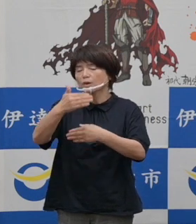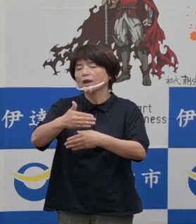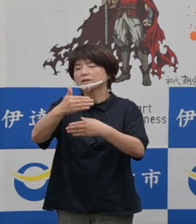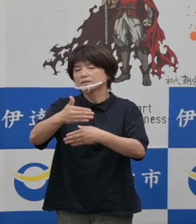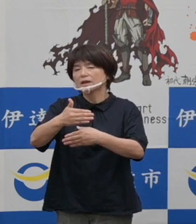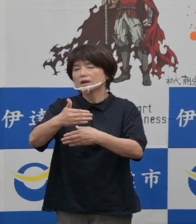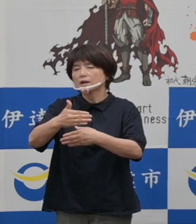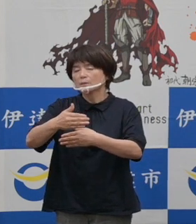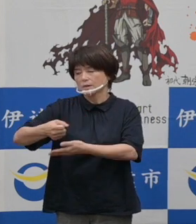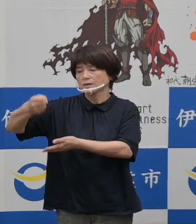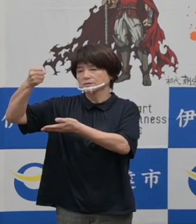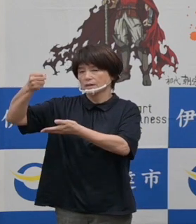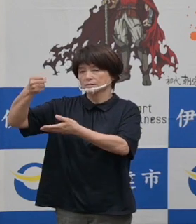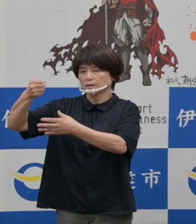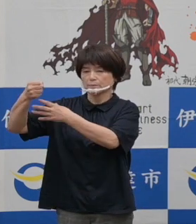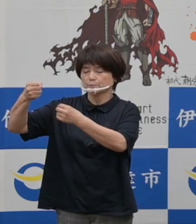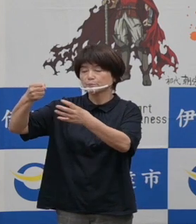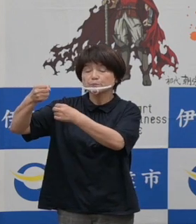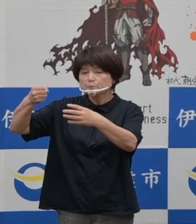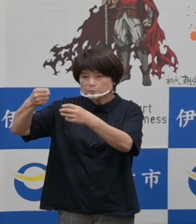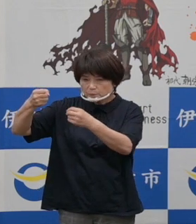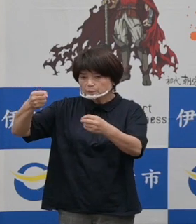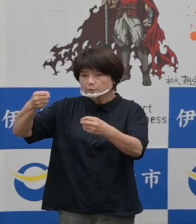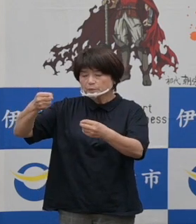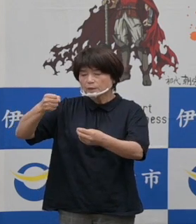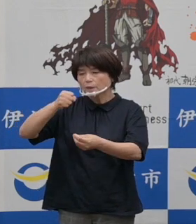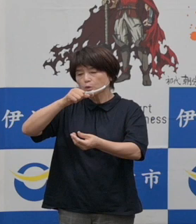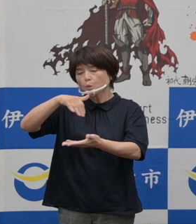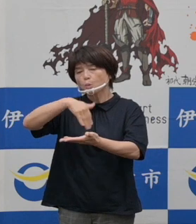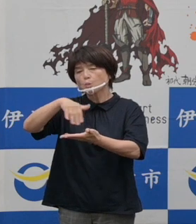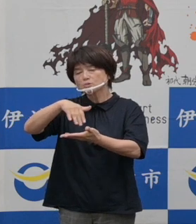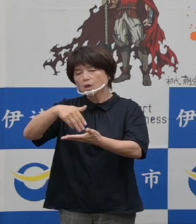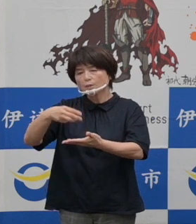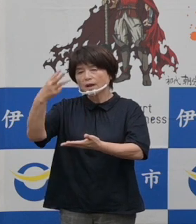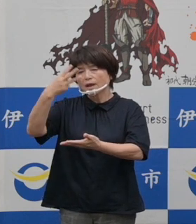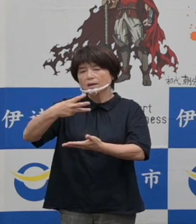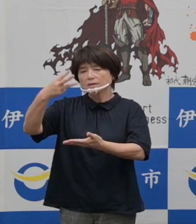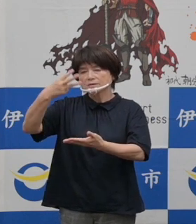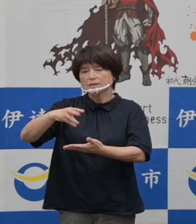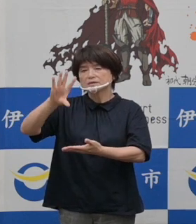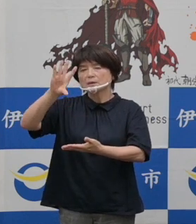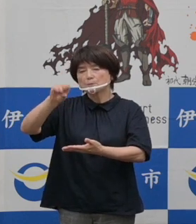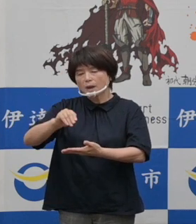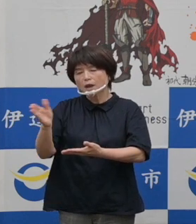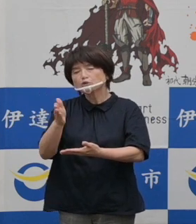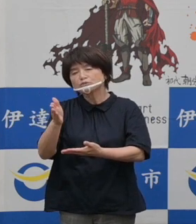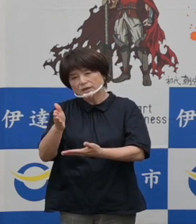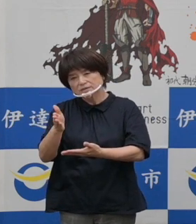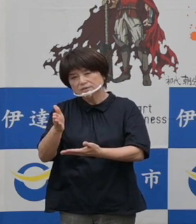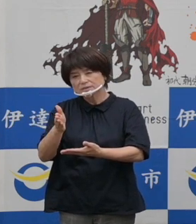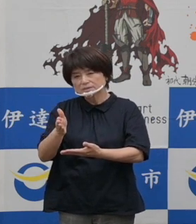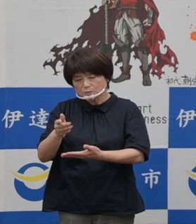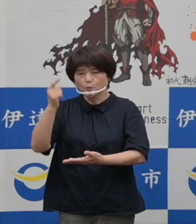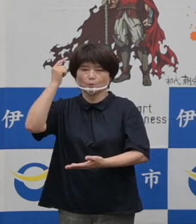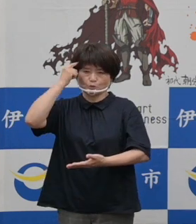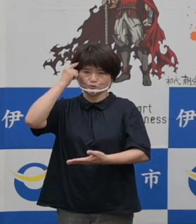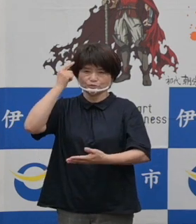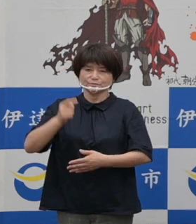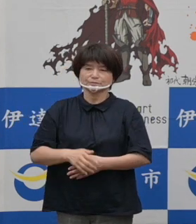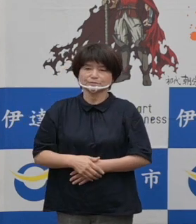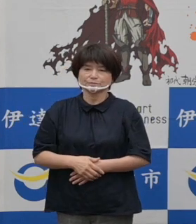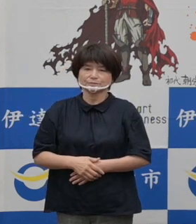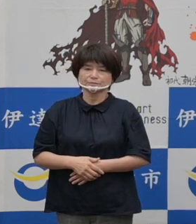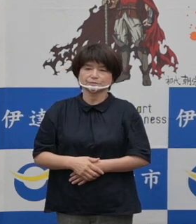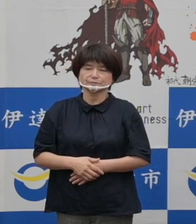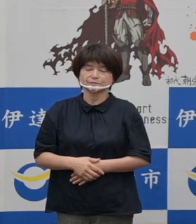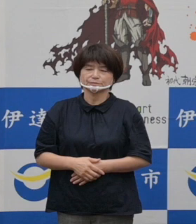取り崩しですね、今度今のところ予算のところは、まあ、3000万ぐらいの取り崩しというレベルまで戻せているところです。